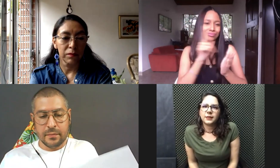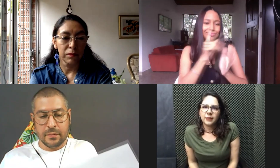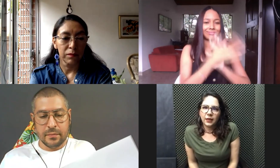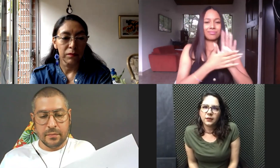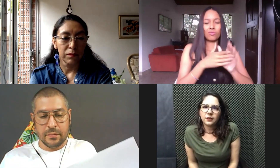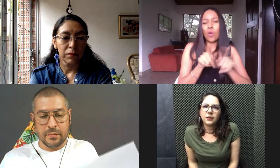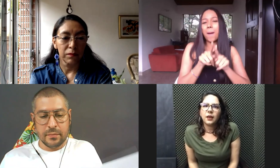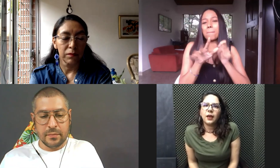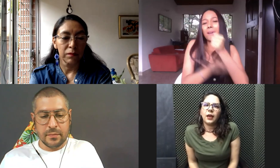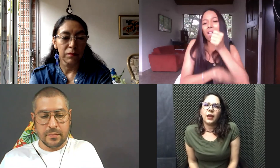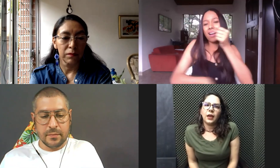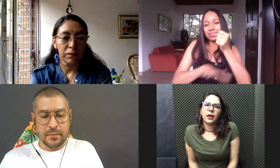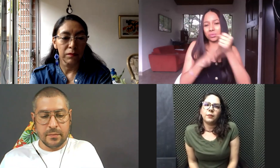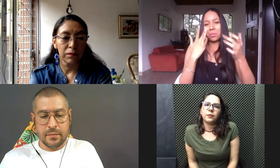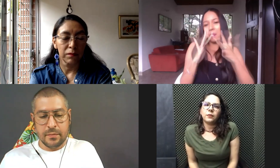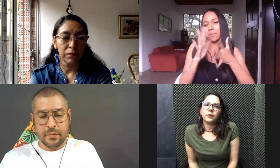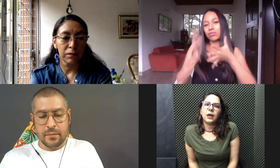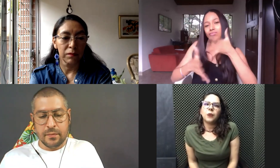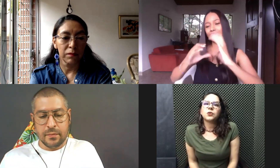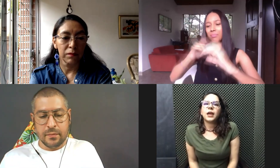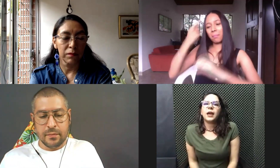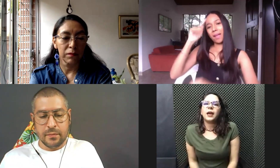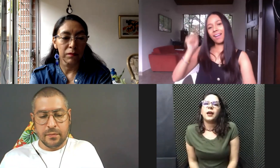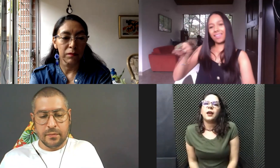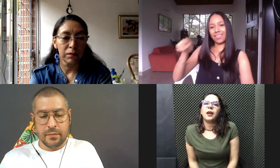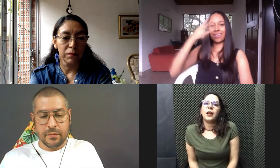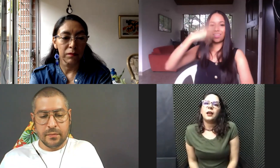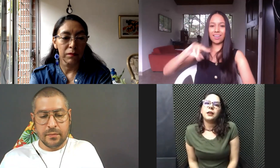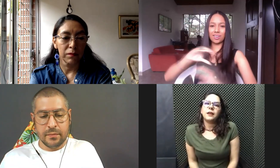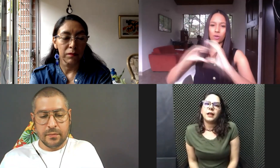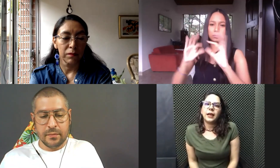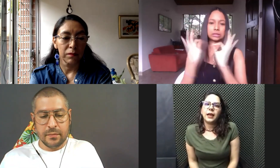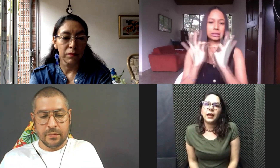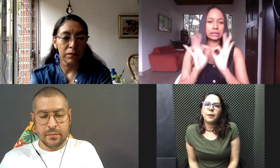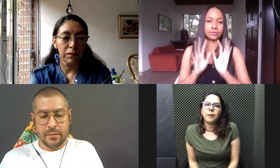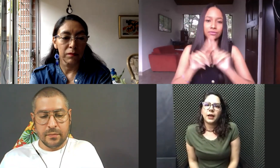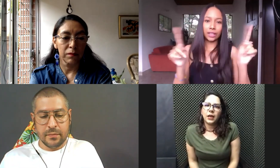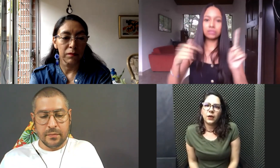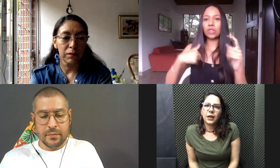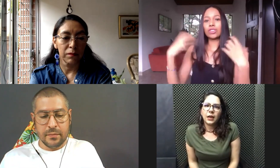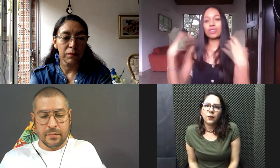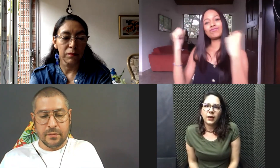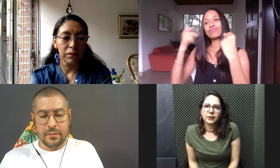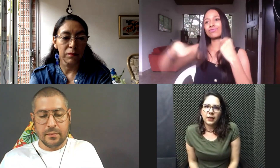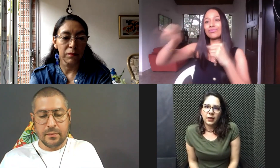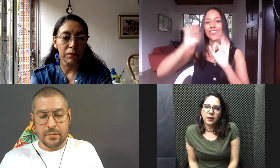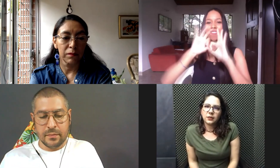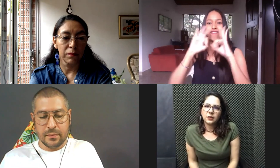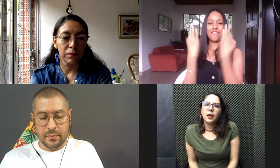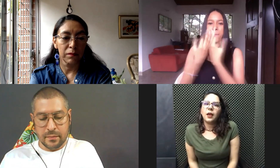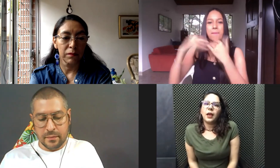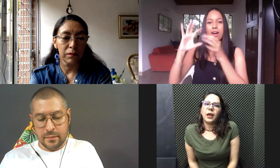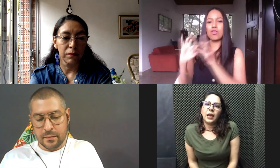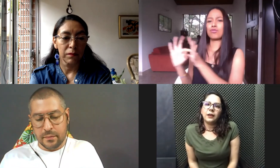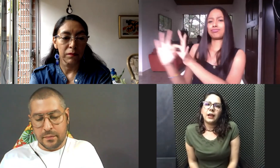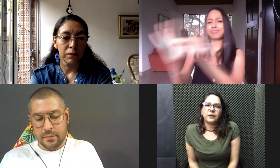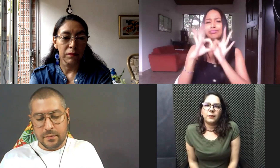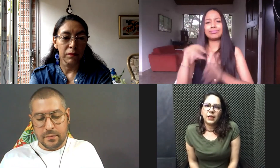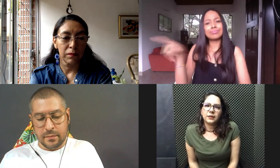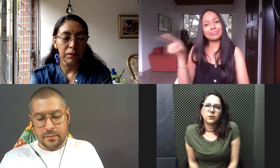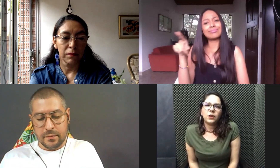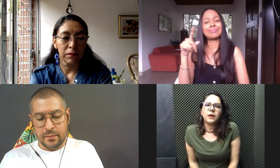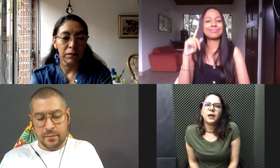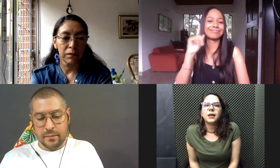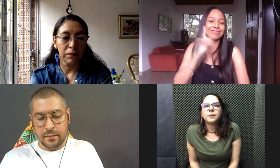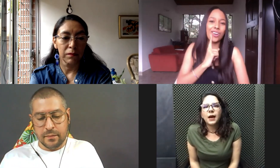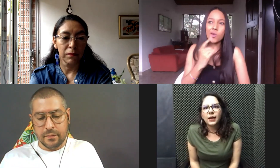de señas. Digamos que el nivel de manejo de la lengua de señas en las familias